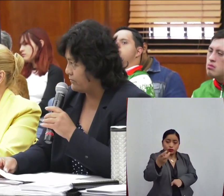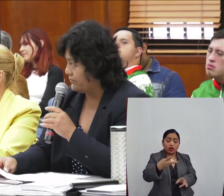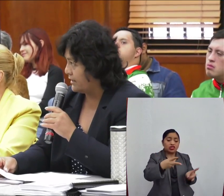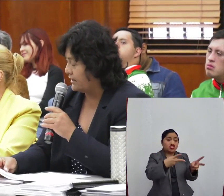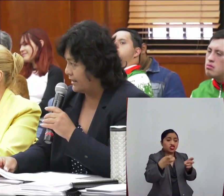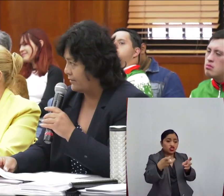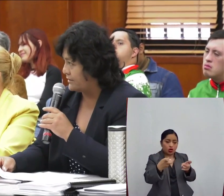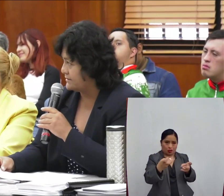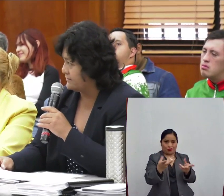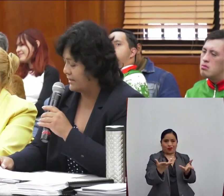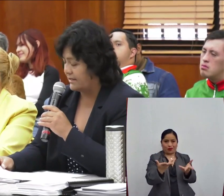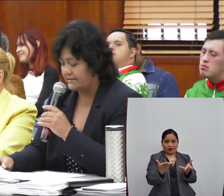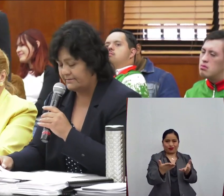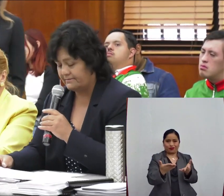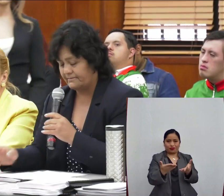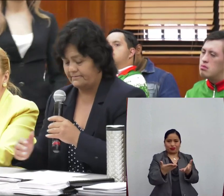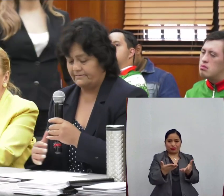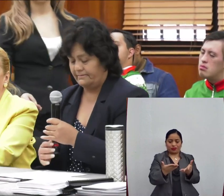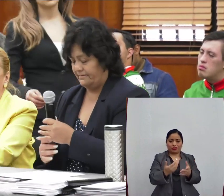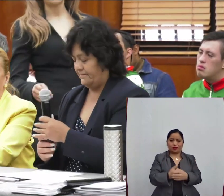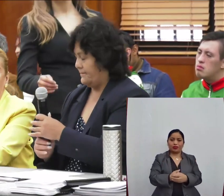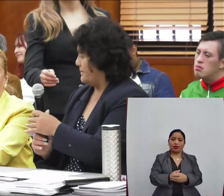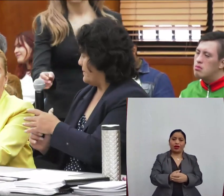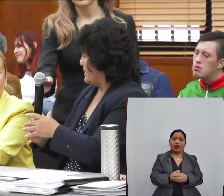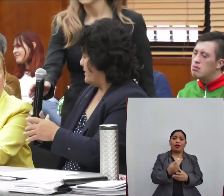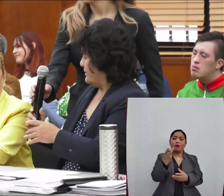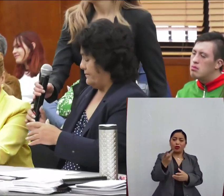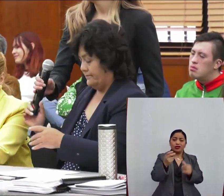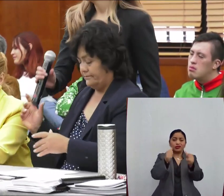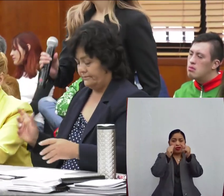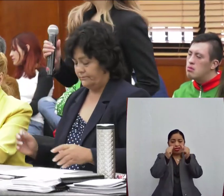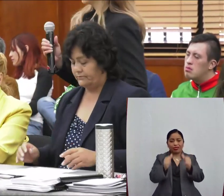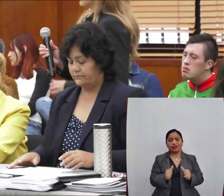asunto. Nada más. Gracias.